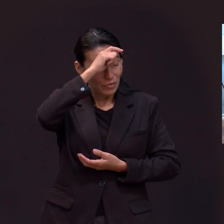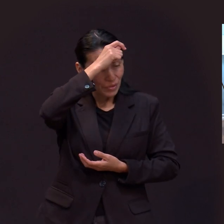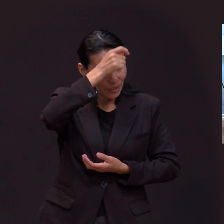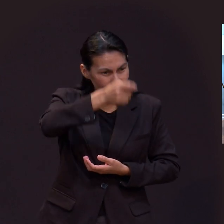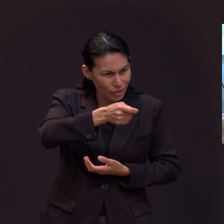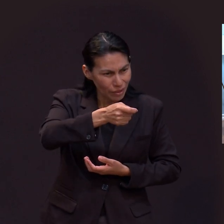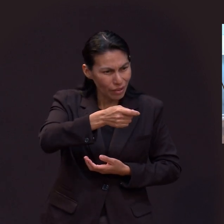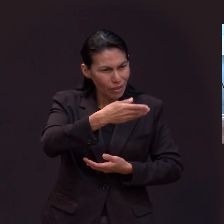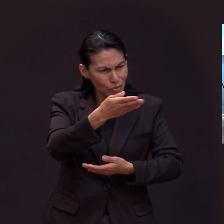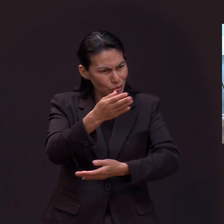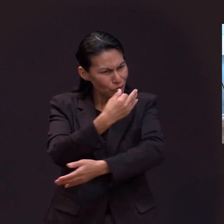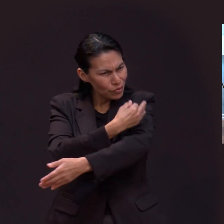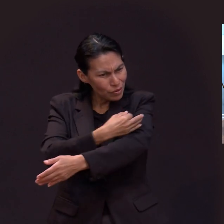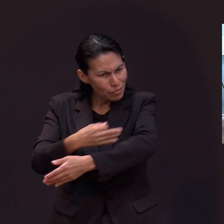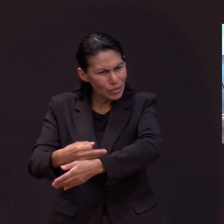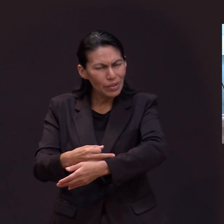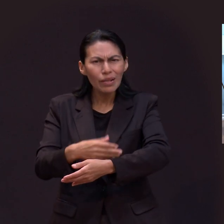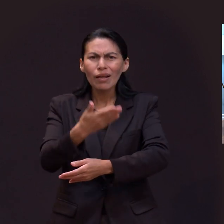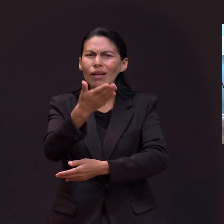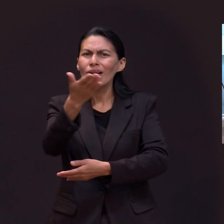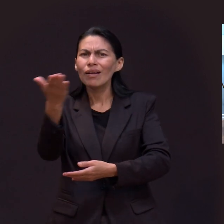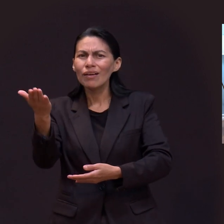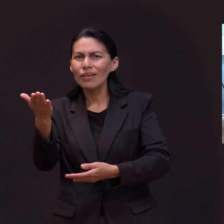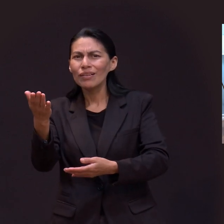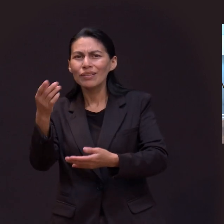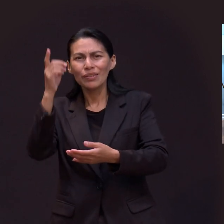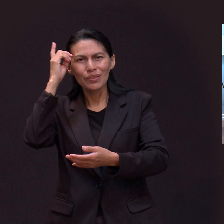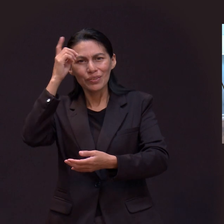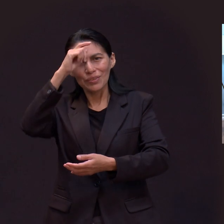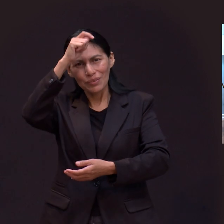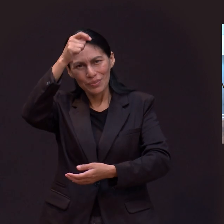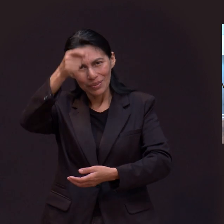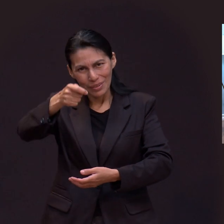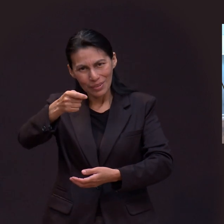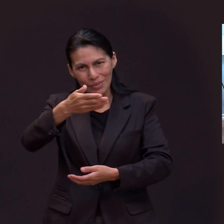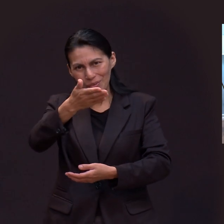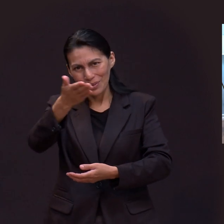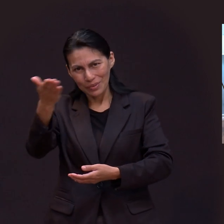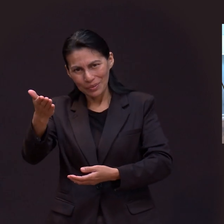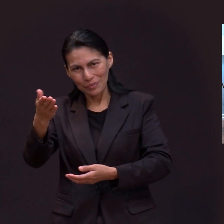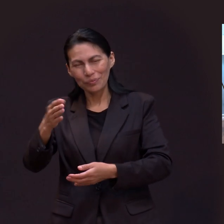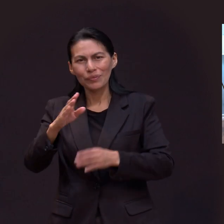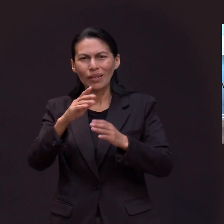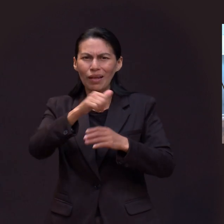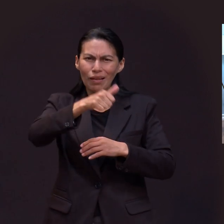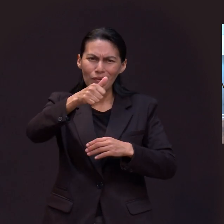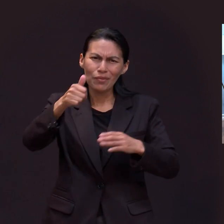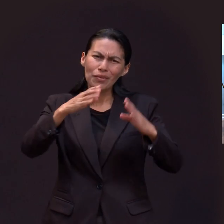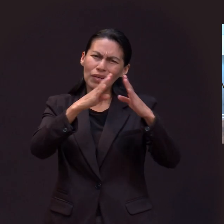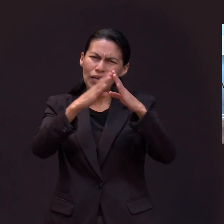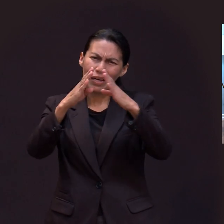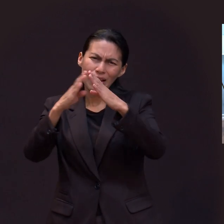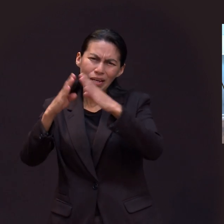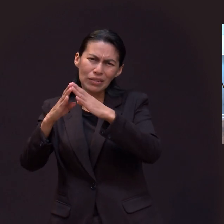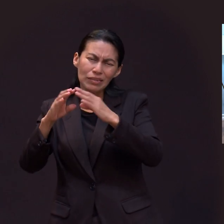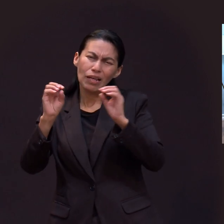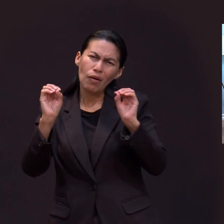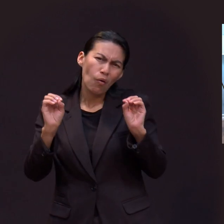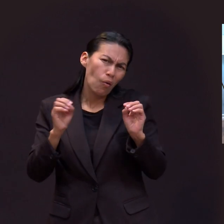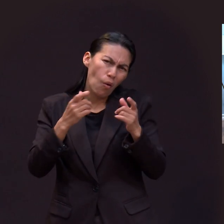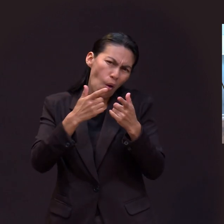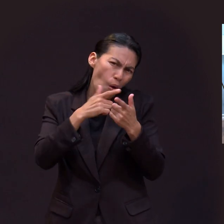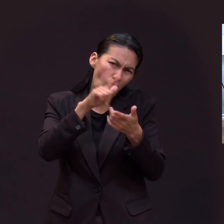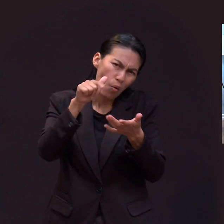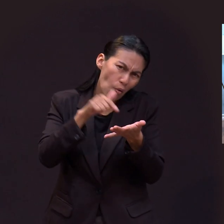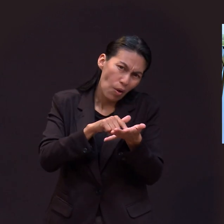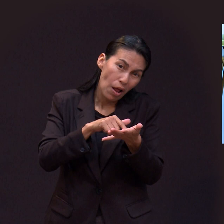bendiga a sus hogares y la de todos nuestros amigos que nos ven allá en casita o en algún